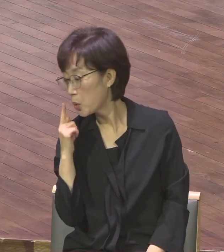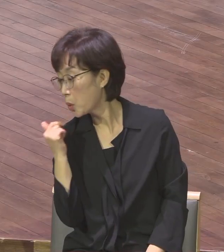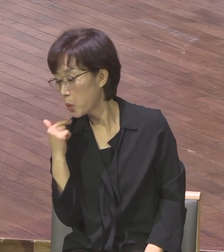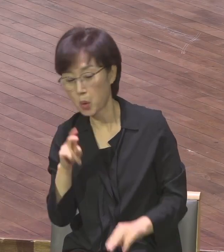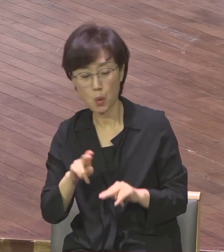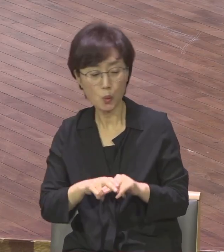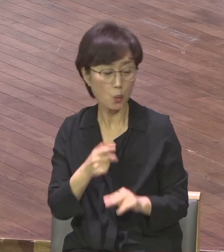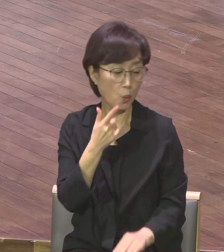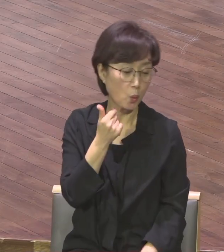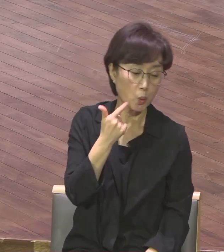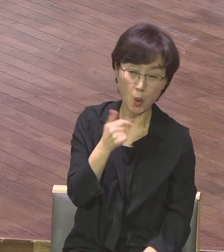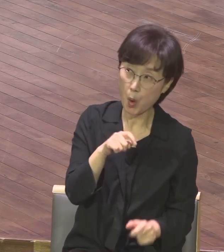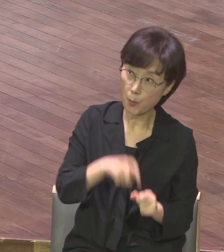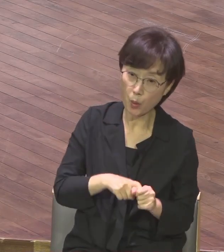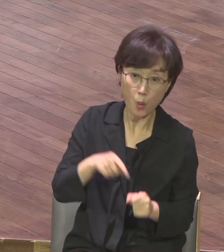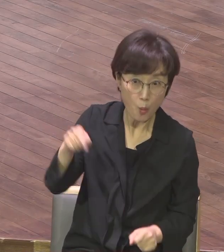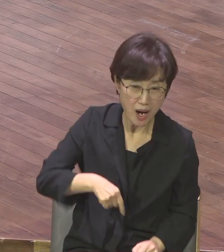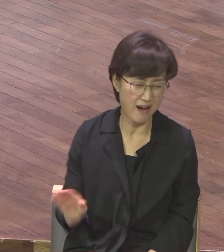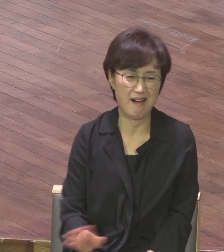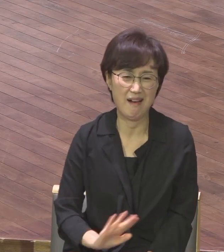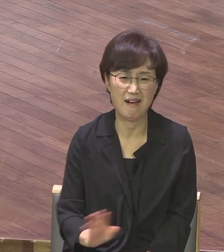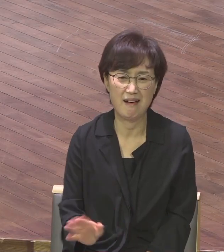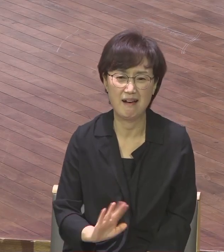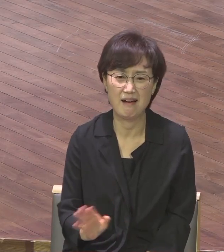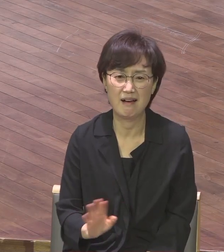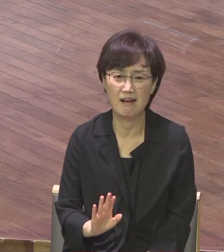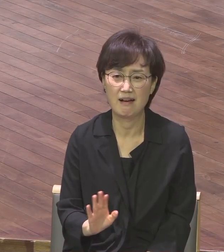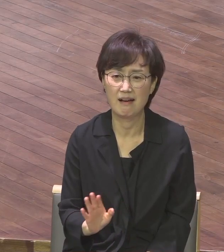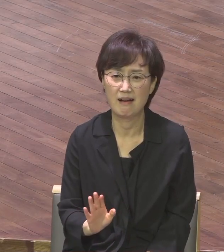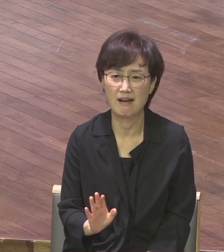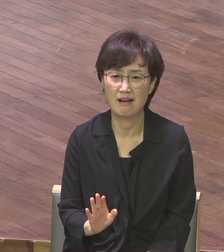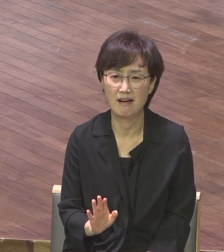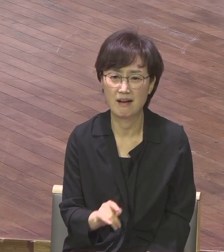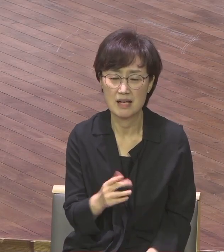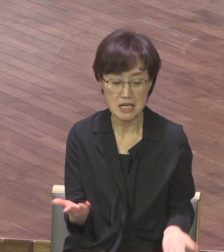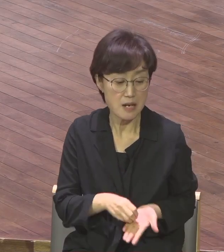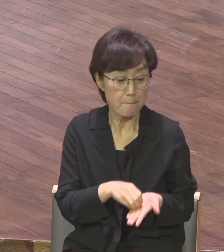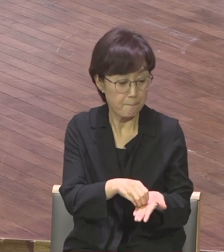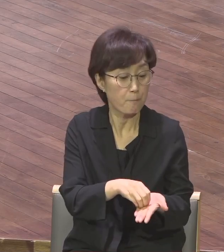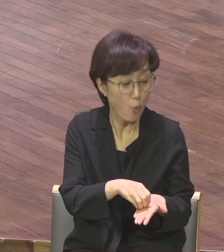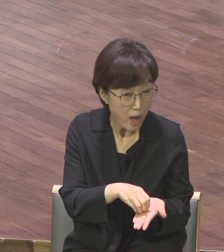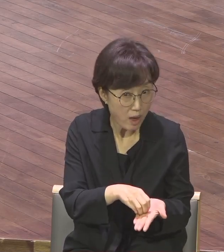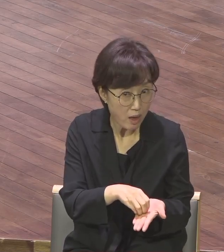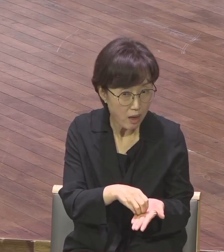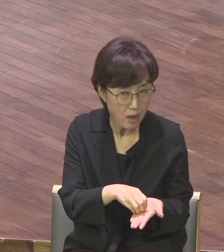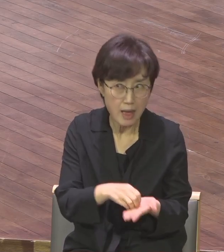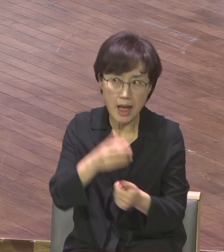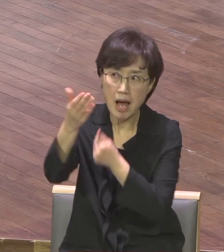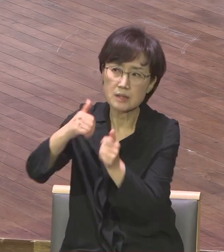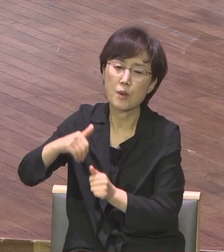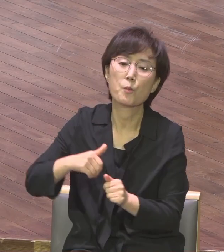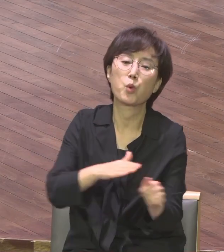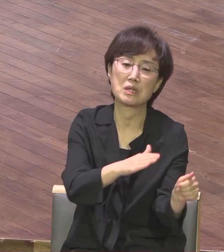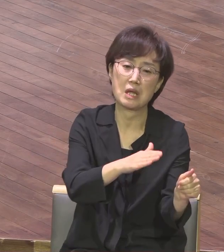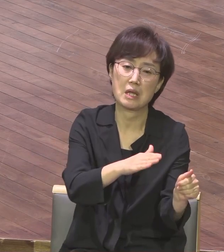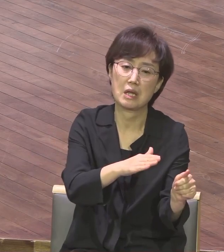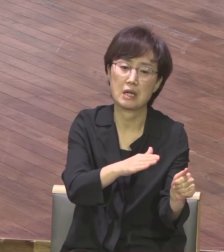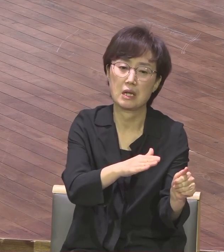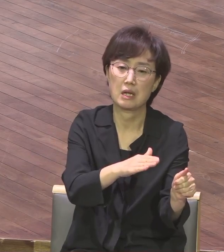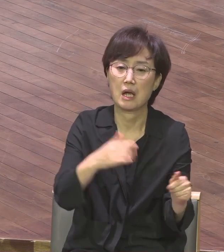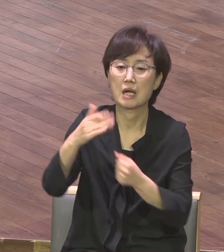좀 하고 그를 인생으로 보낸 것이 아니라 여기에서 하나님이 하실 일이 있어.